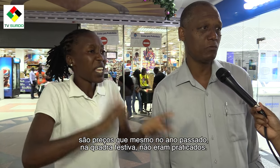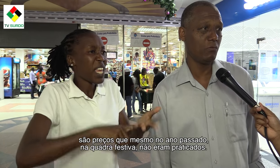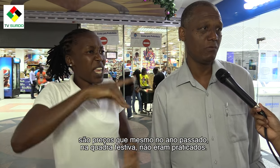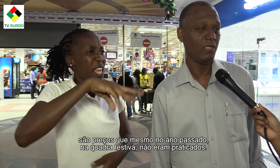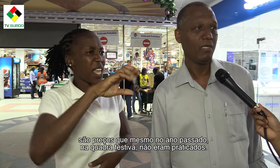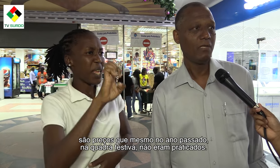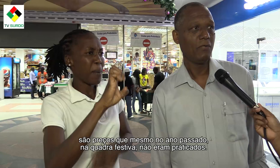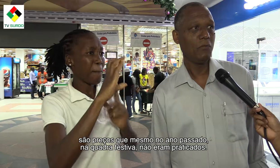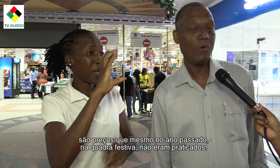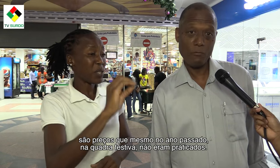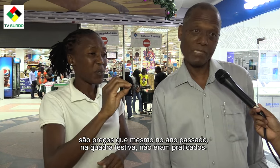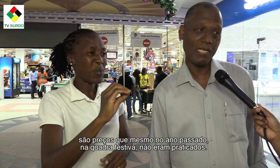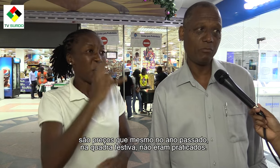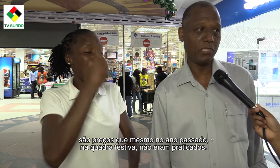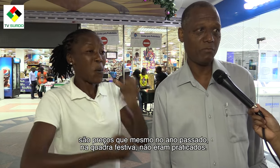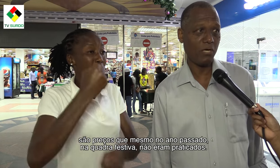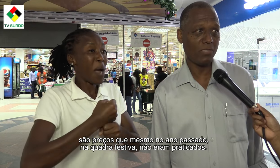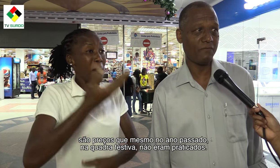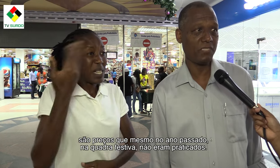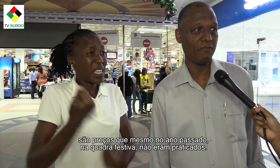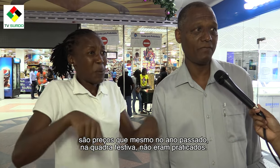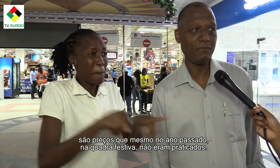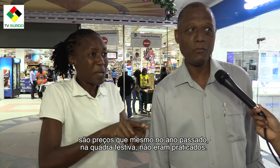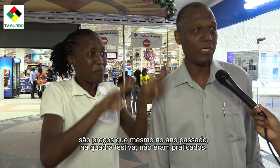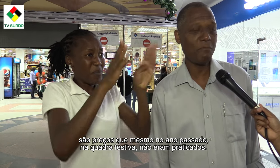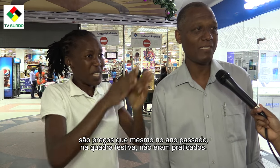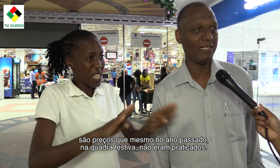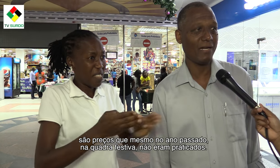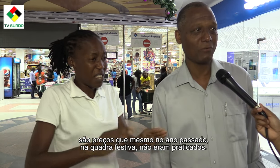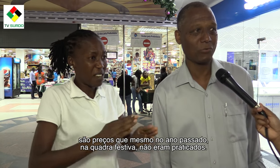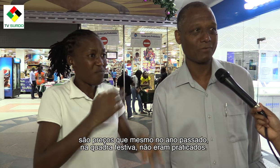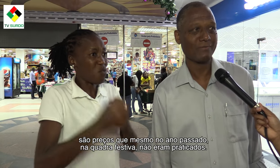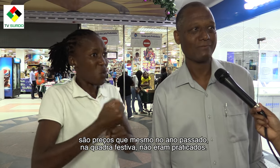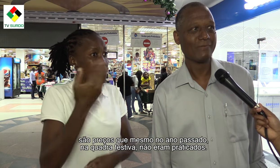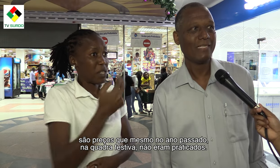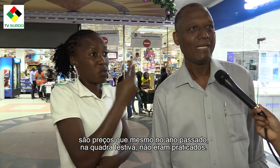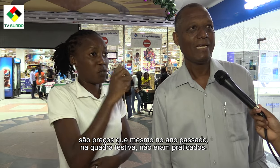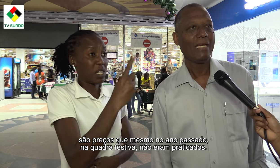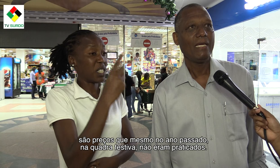mesmo no ano passado, por exemplo, na quadra festiva, não eram praticados.